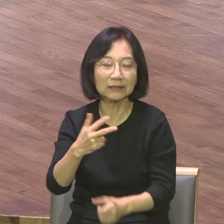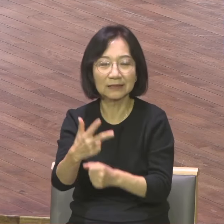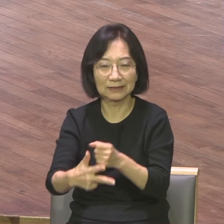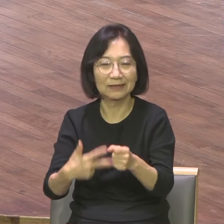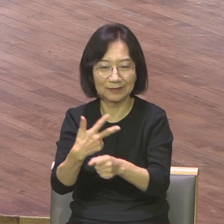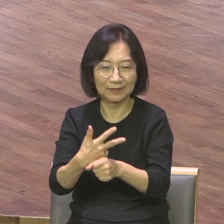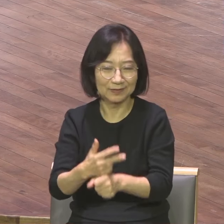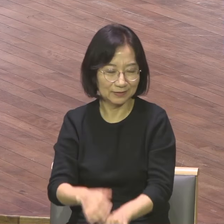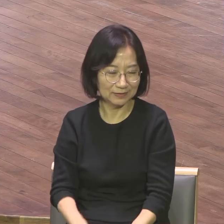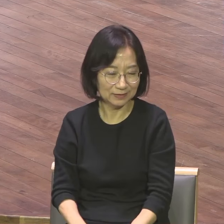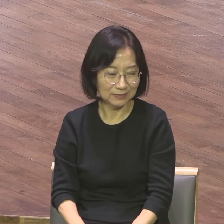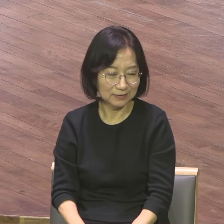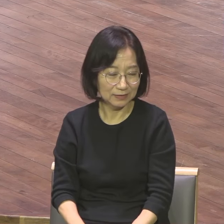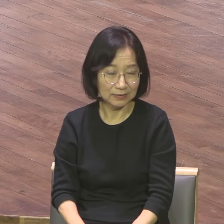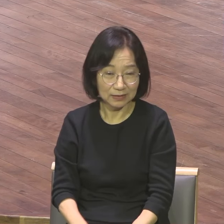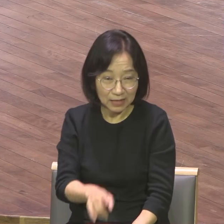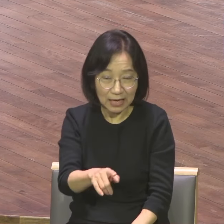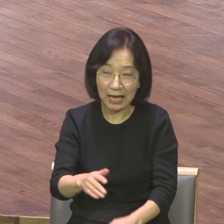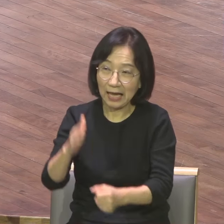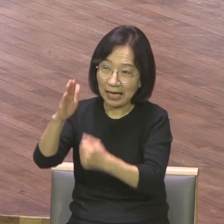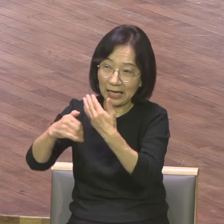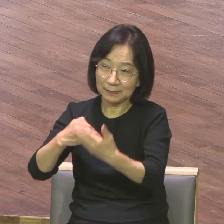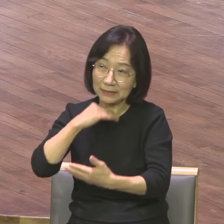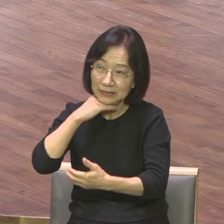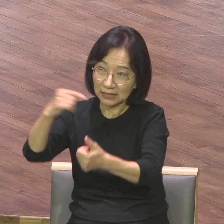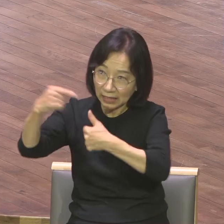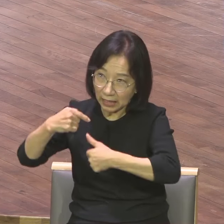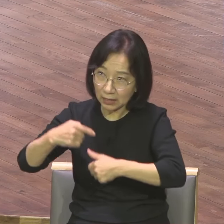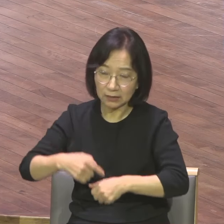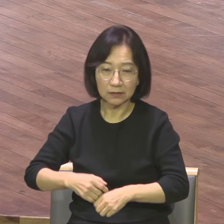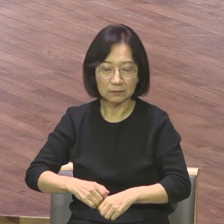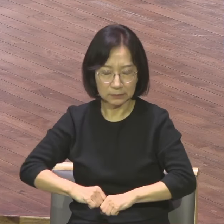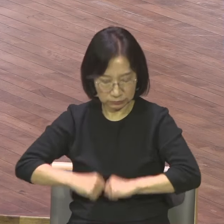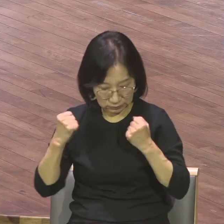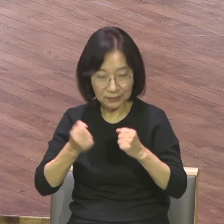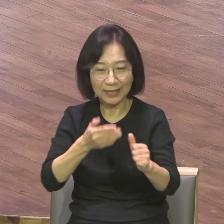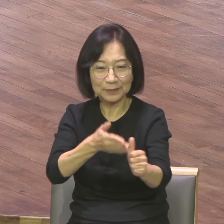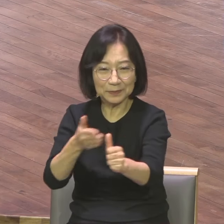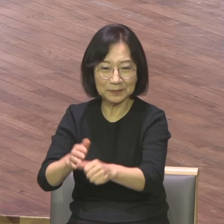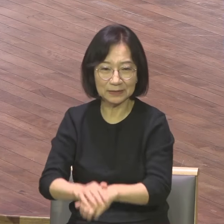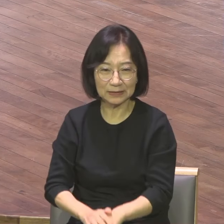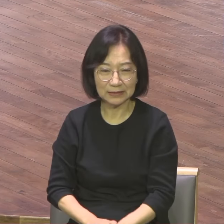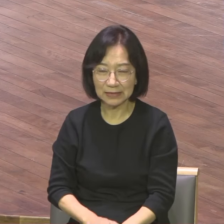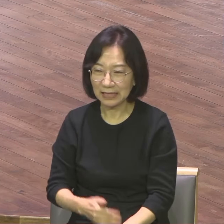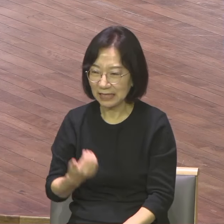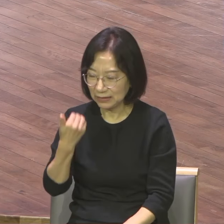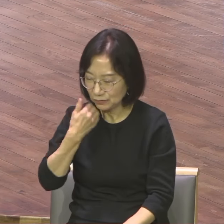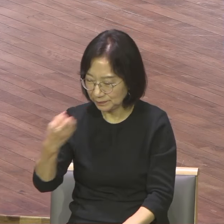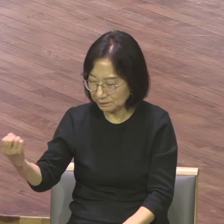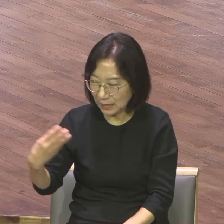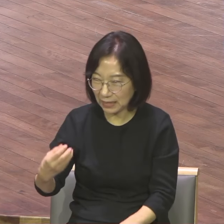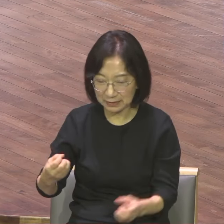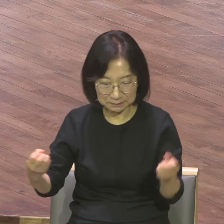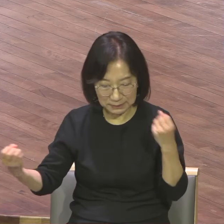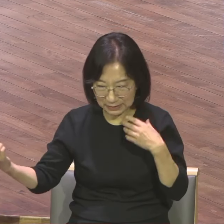있어요. 여러분 기다리라면 기다리시기 바랍니다. 무슨 뭐 누가 뭐 말 한마디 들었다고 뭐